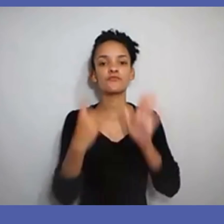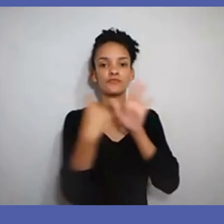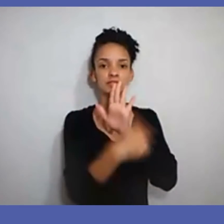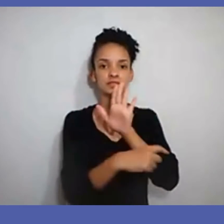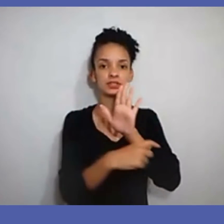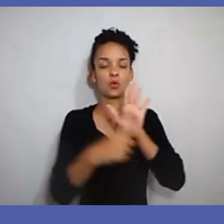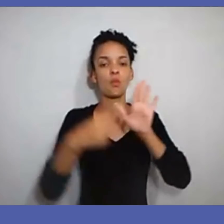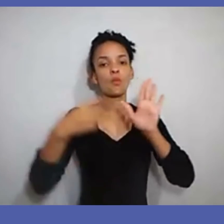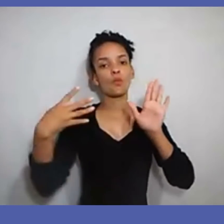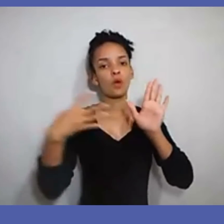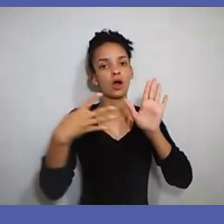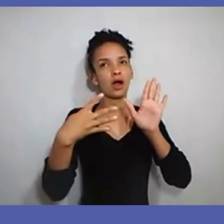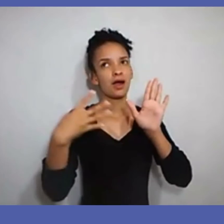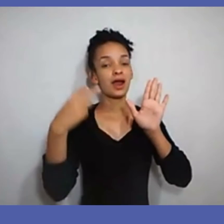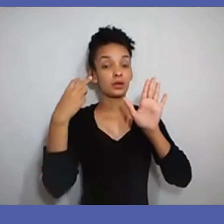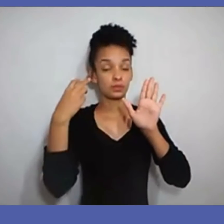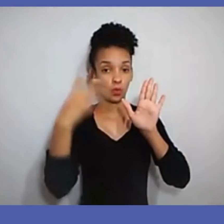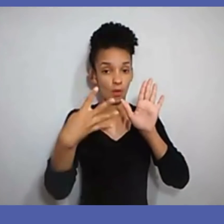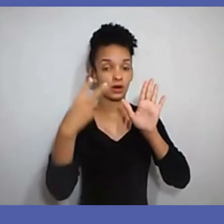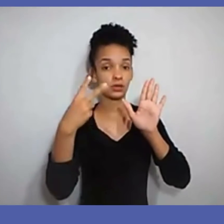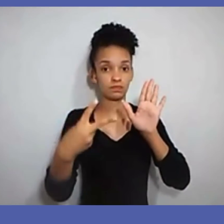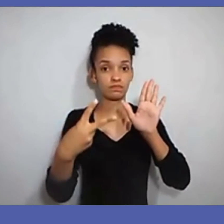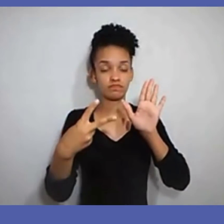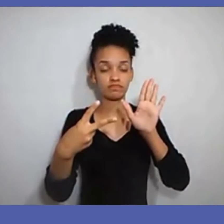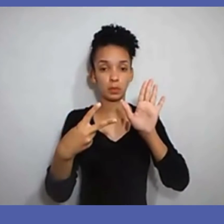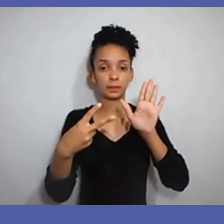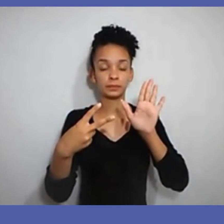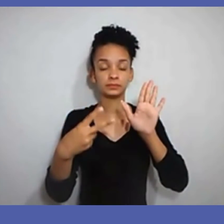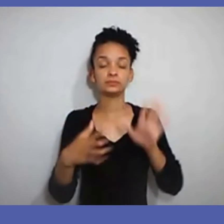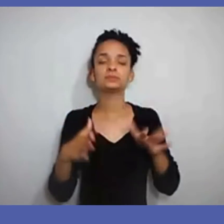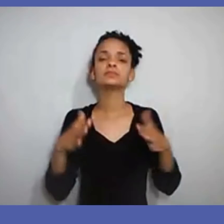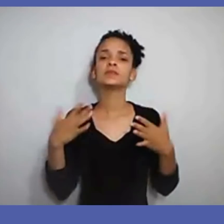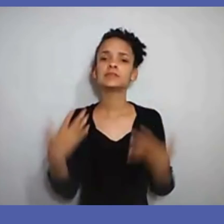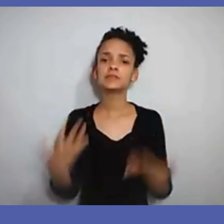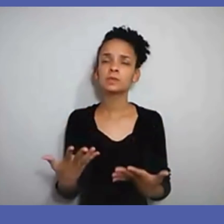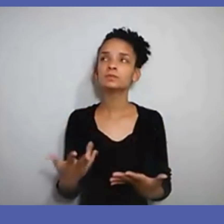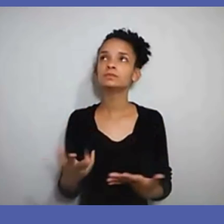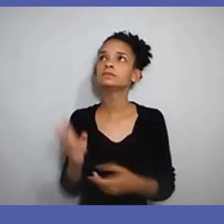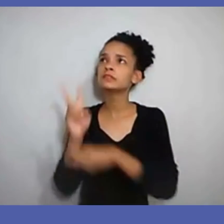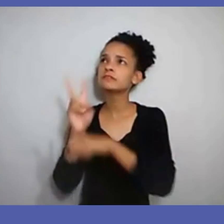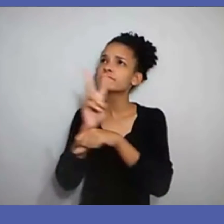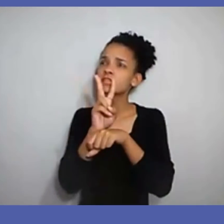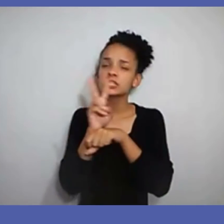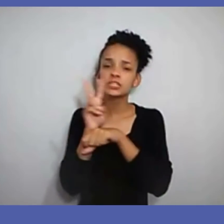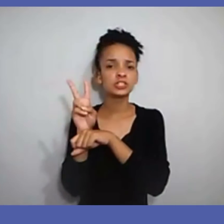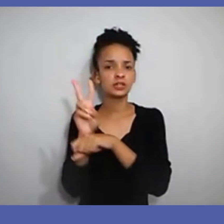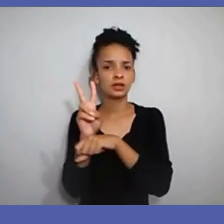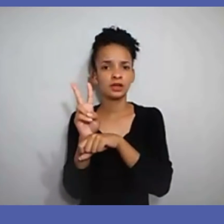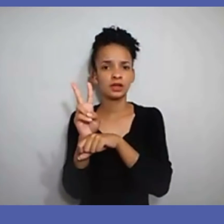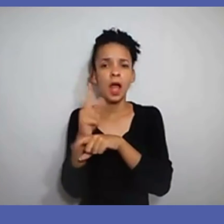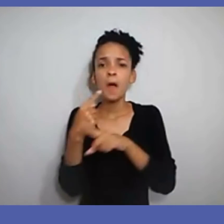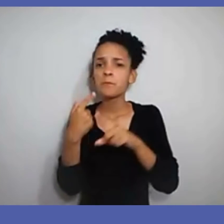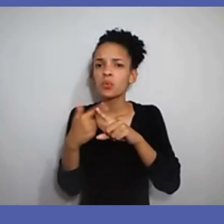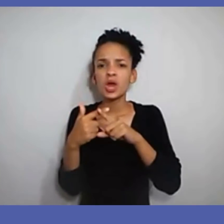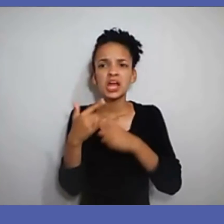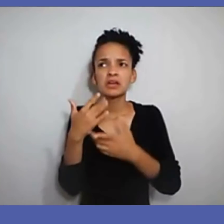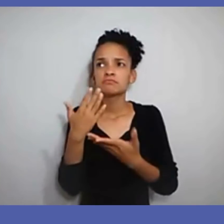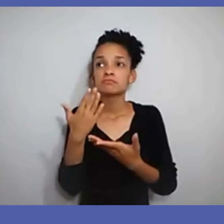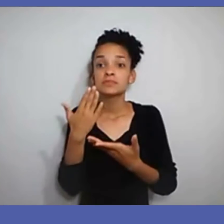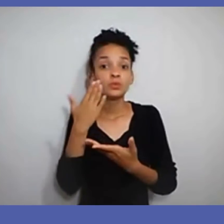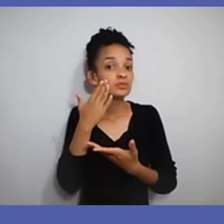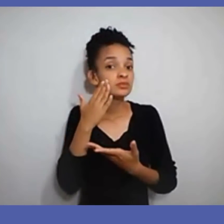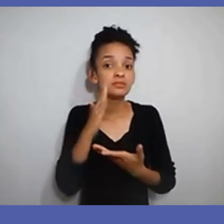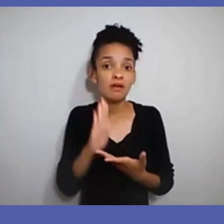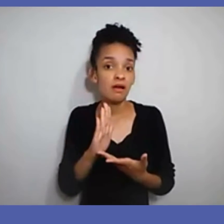42, portanto, vigiai, porque não sabeis em que dia vem